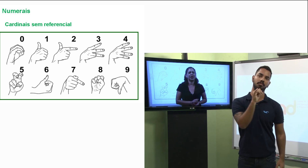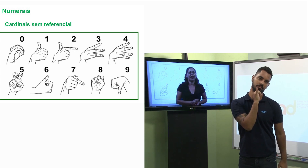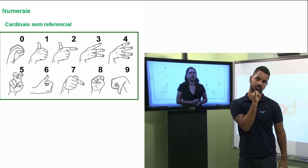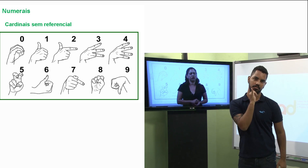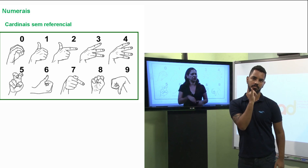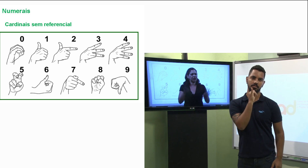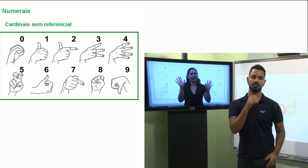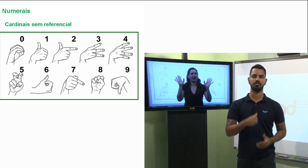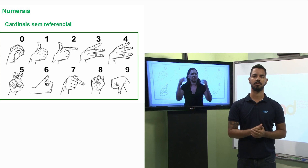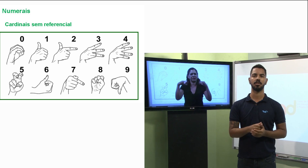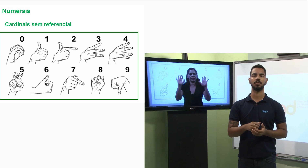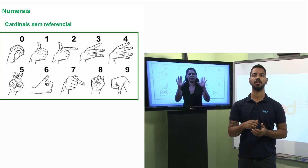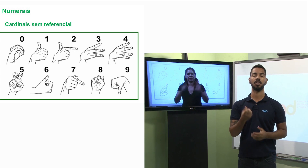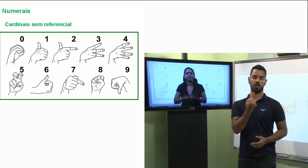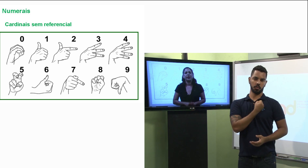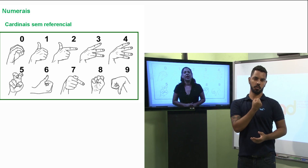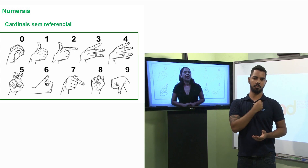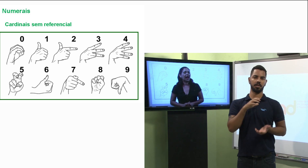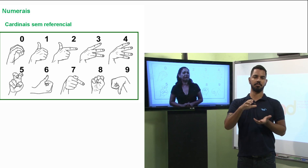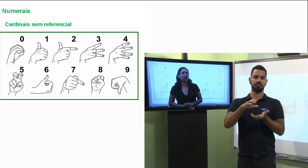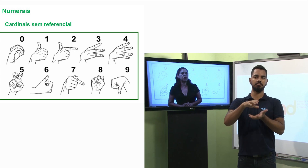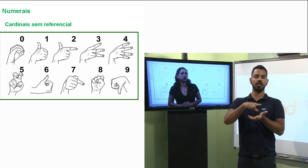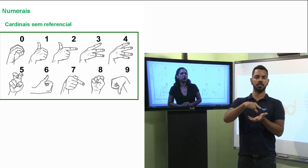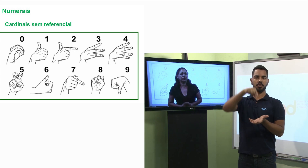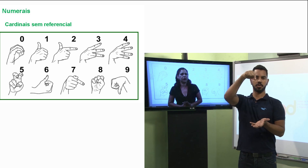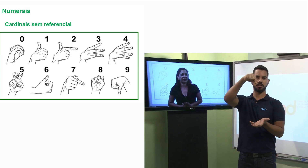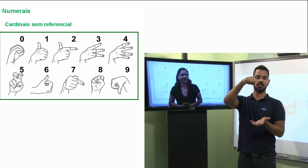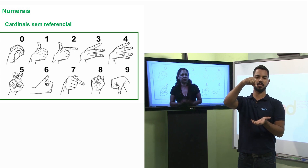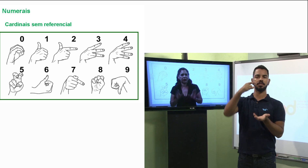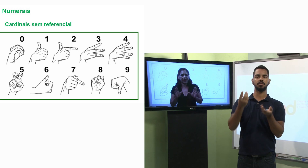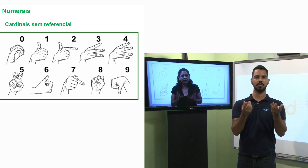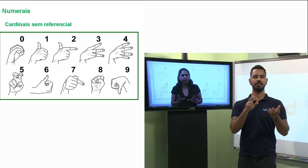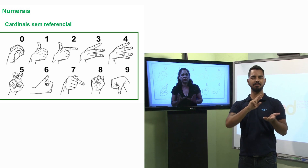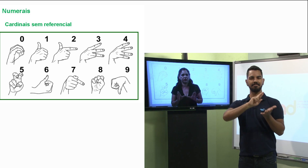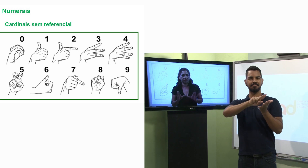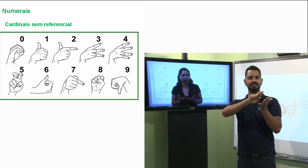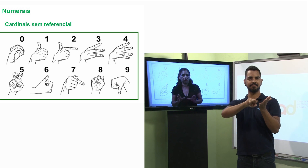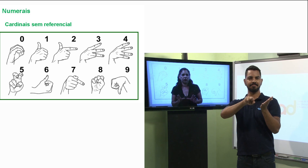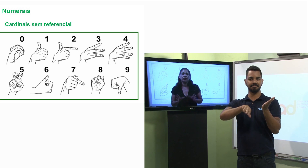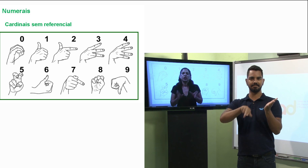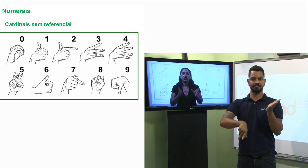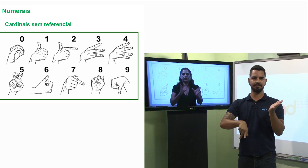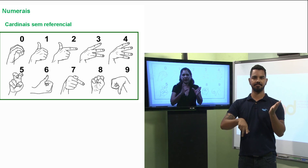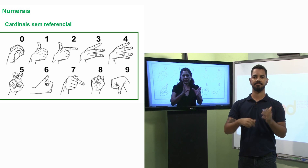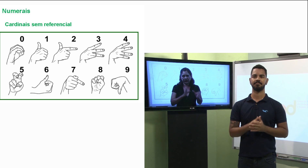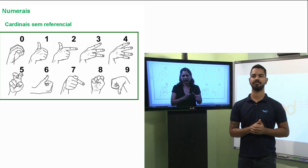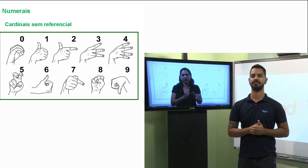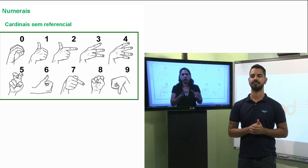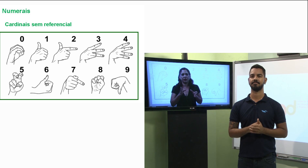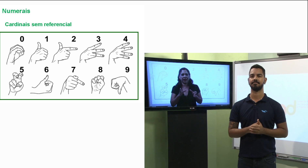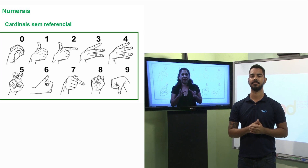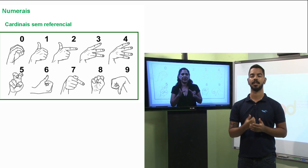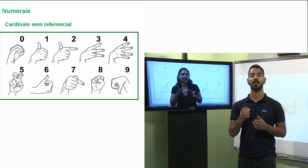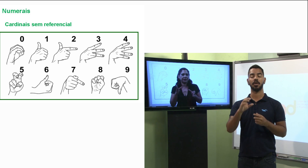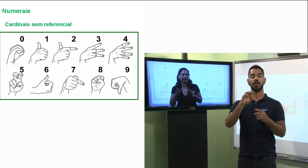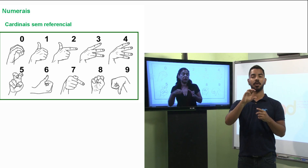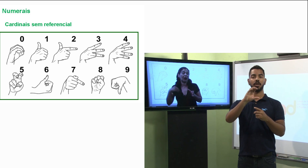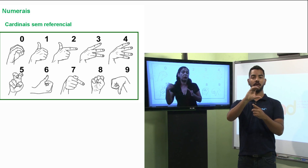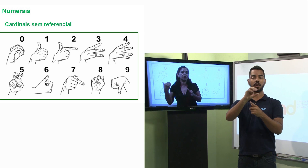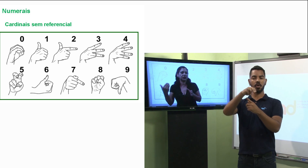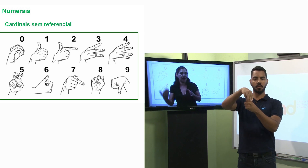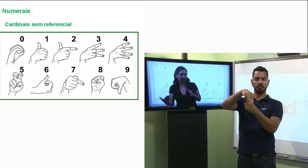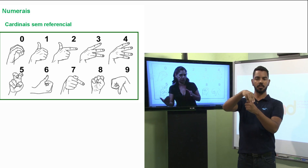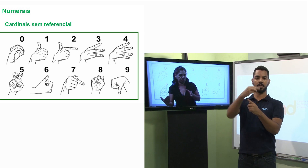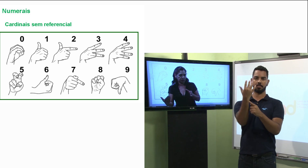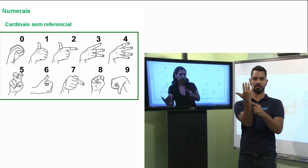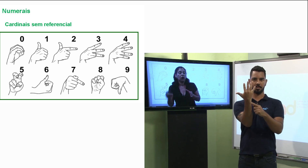número sorteado, etc. A forma de configuração e posição diferencia de numerais que representam